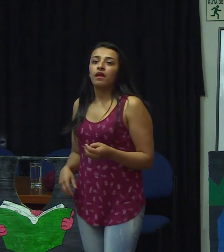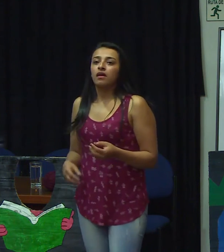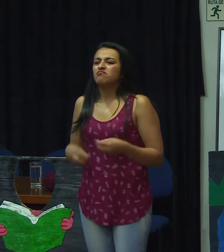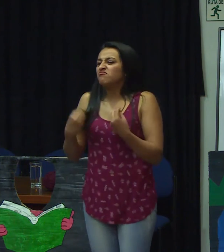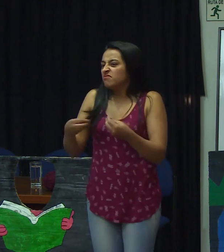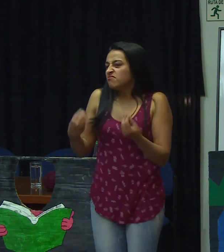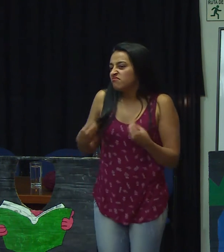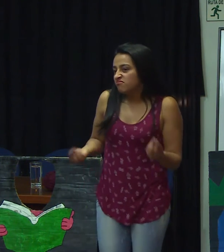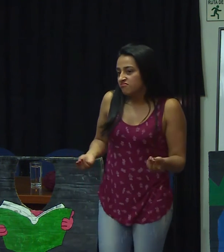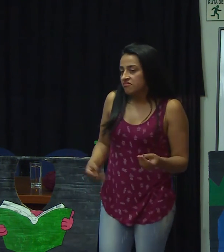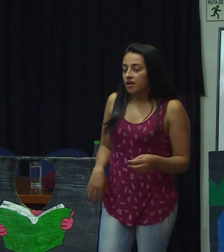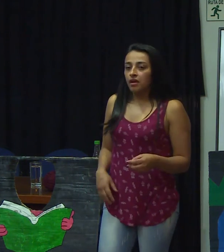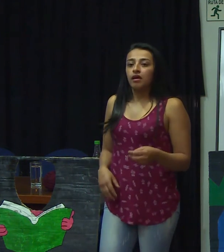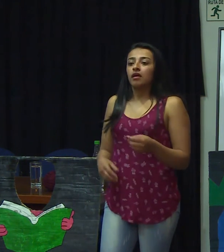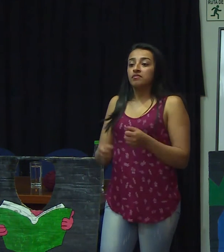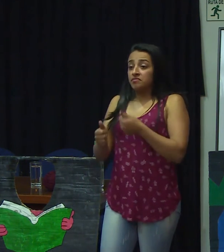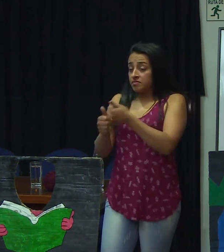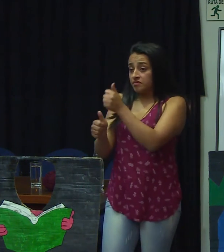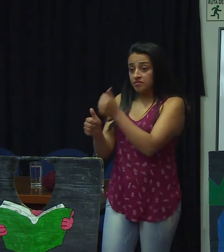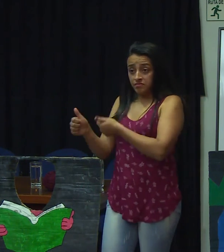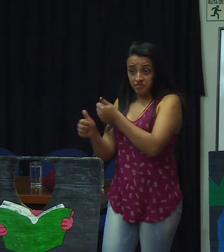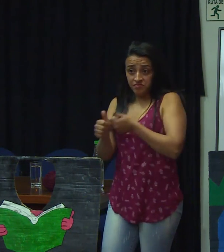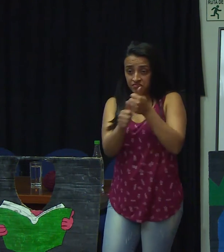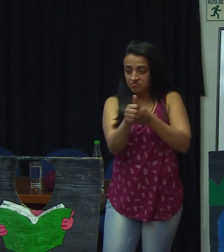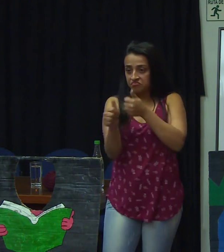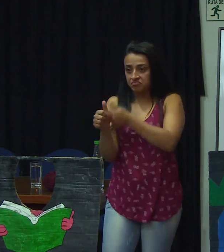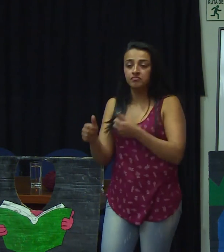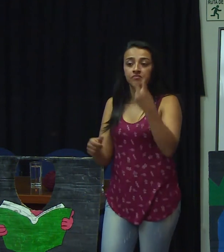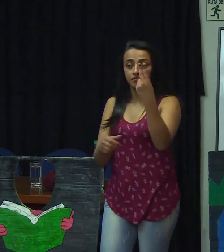Vamos a hacer un trabajo por parejas.